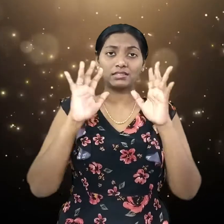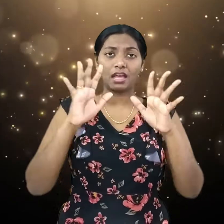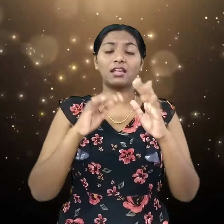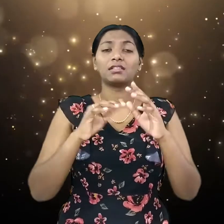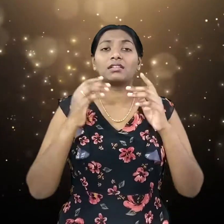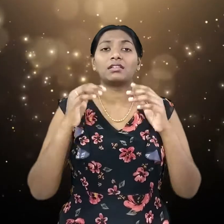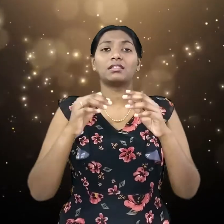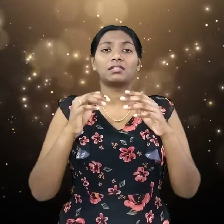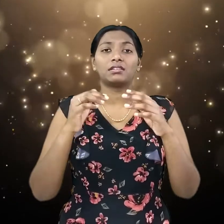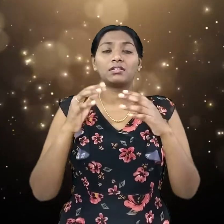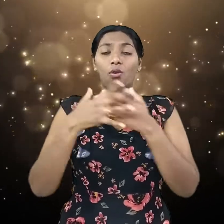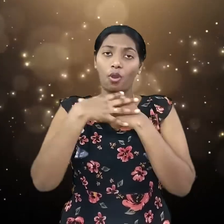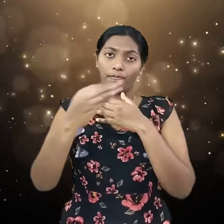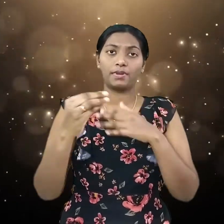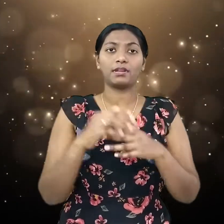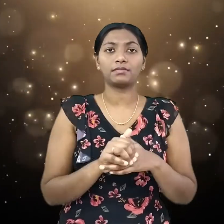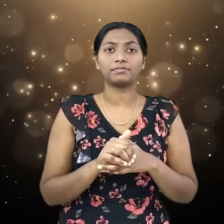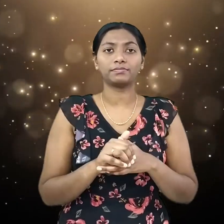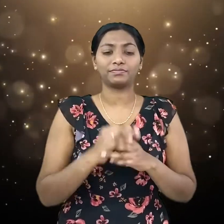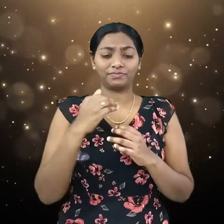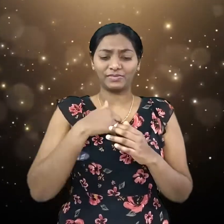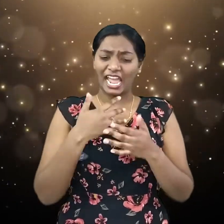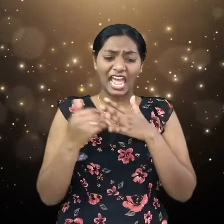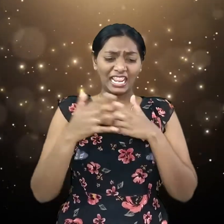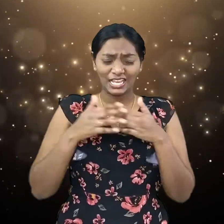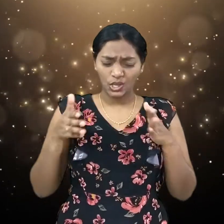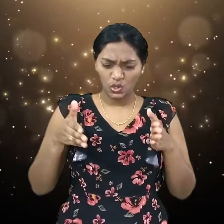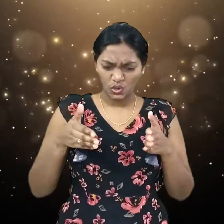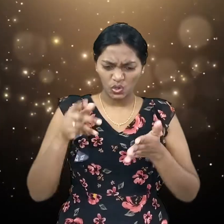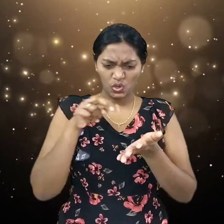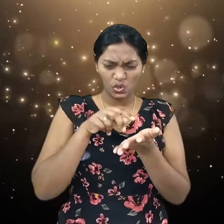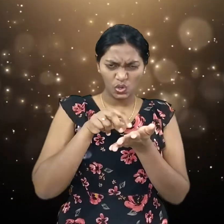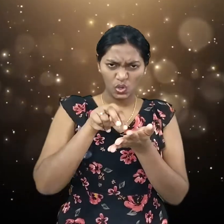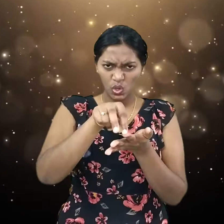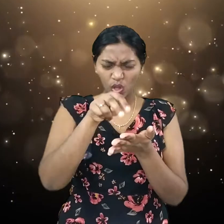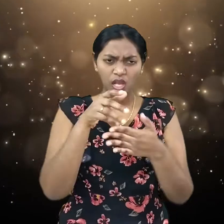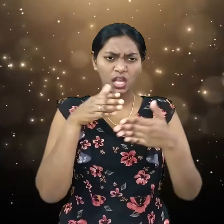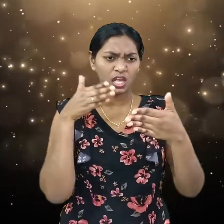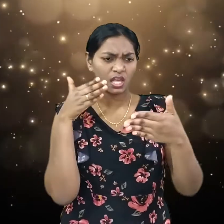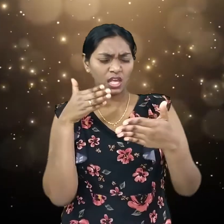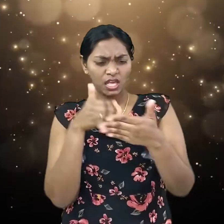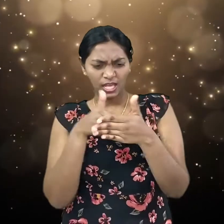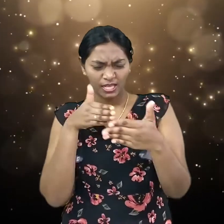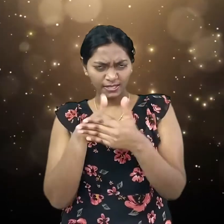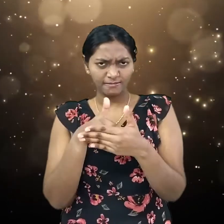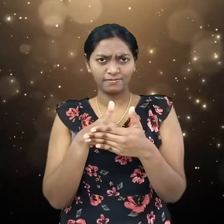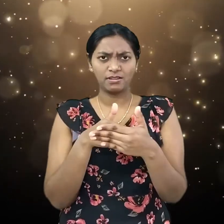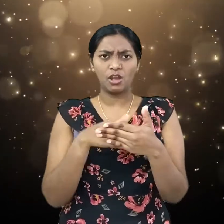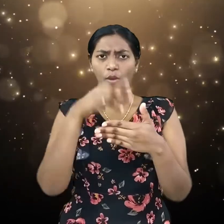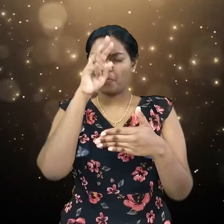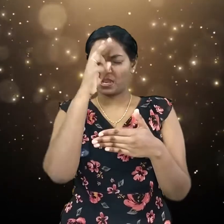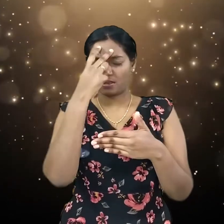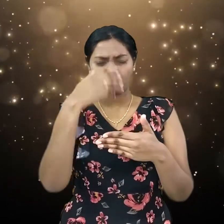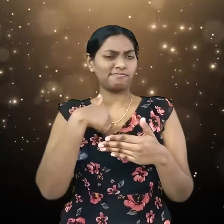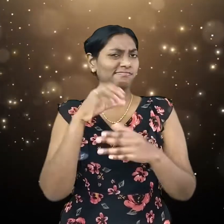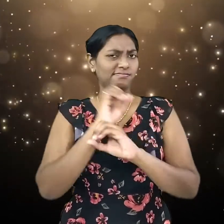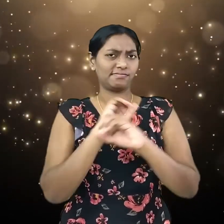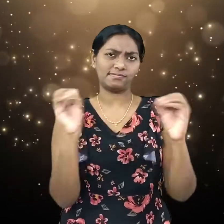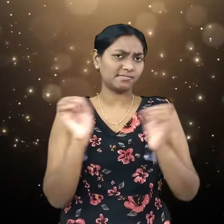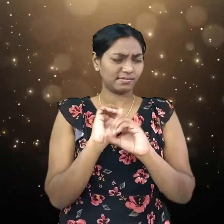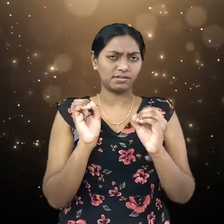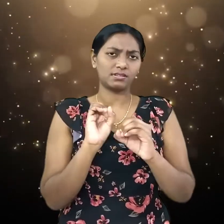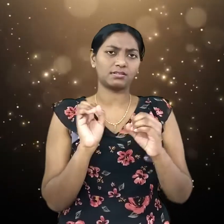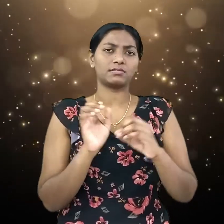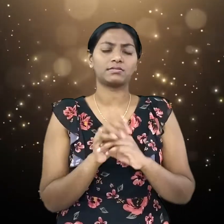बंद करके मेरे पीछे ये घोषणा कर सकते हैं, मेरे रास्ते में कोई भी अनिश्चितता या भ्रम नहीं है,